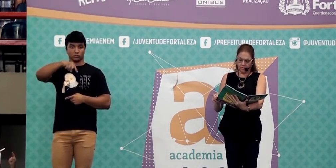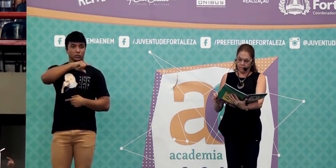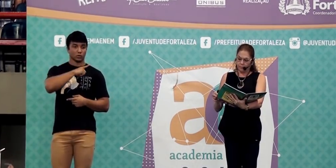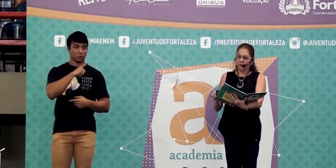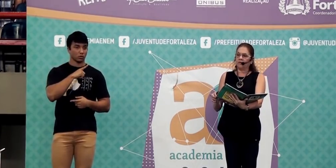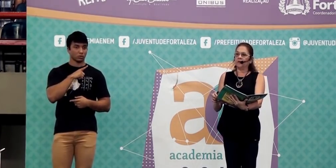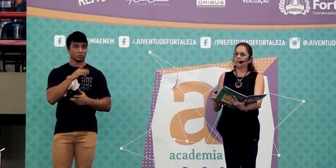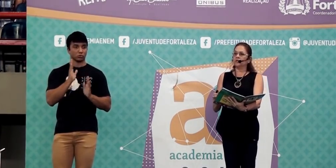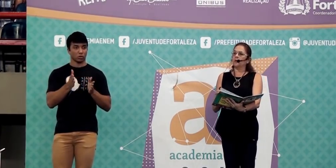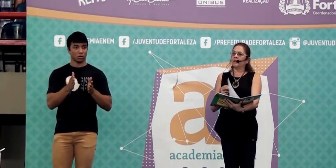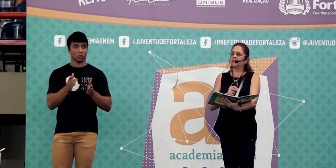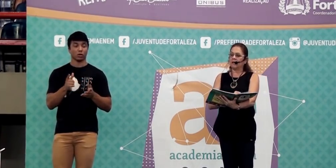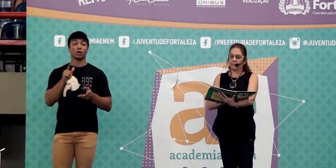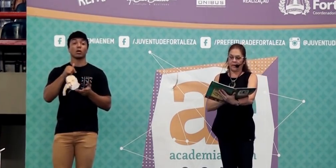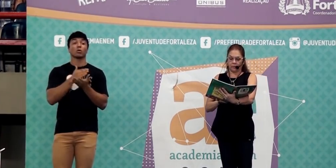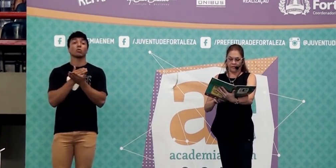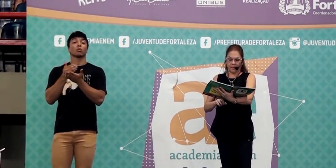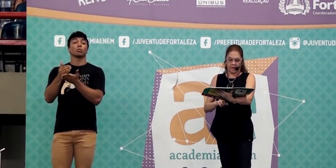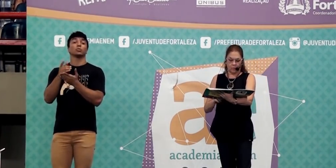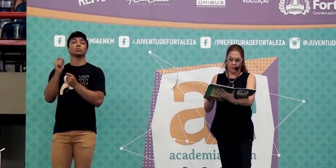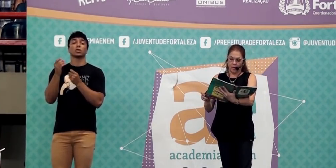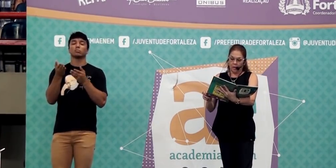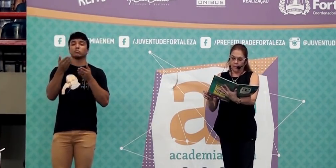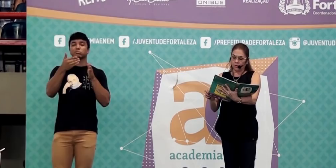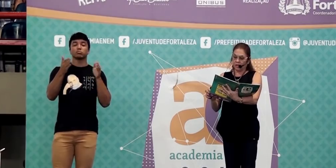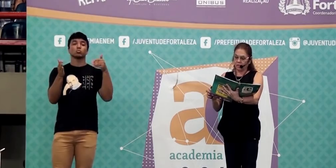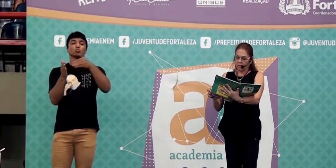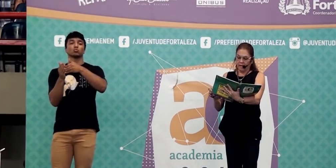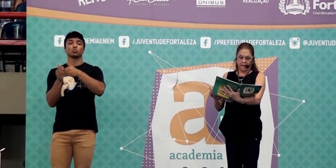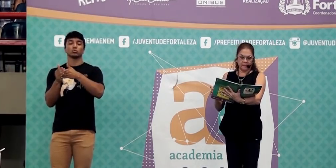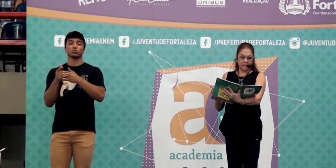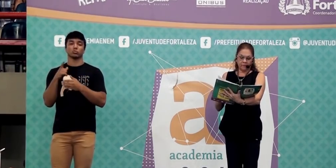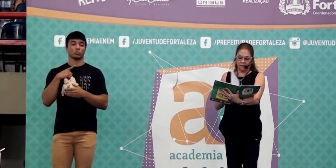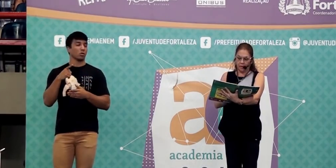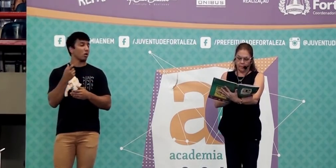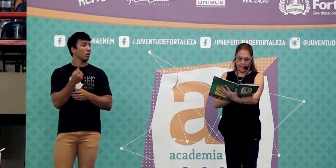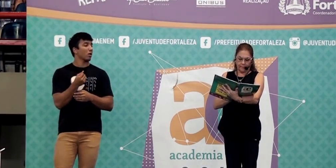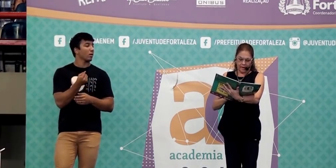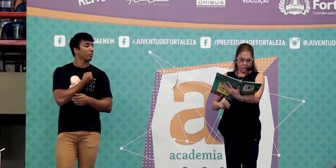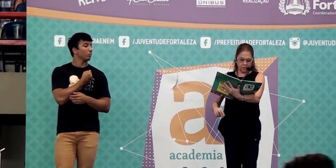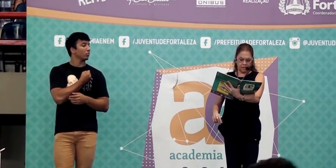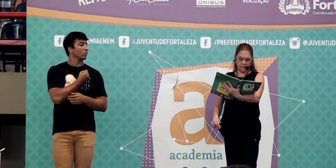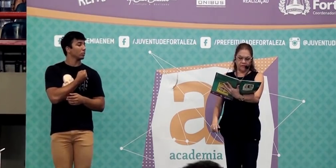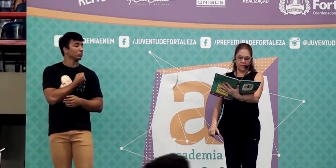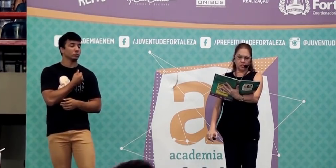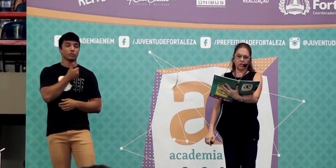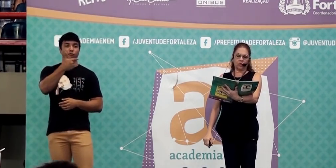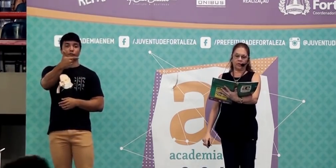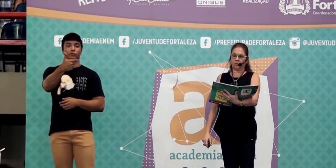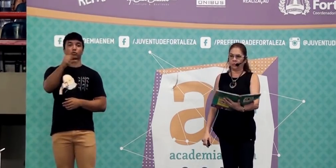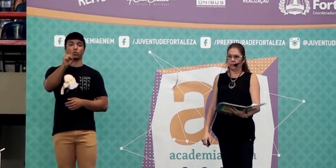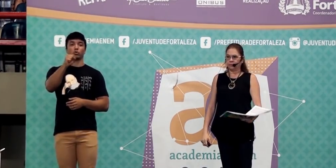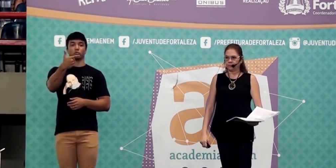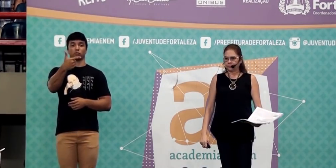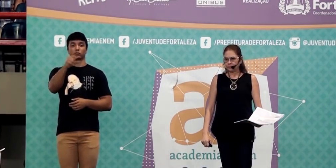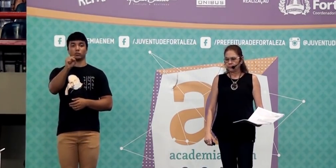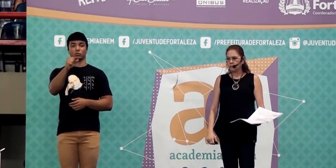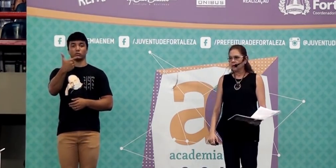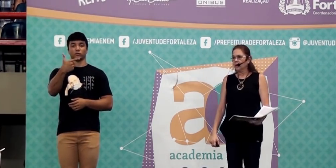em mãos, vamos começar pelo final. Por gentileza, vão para a página